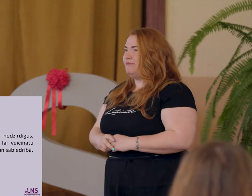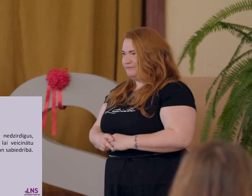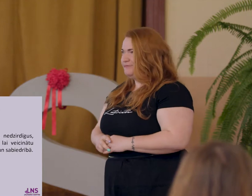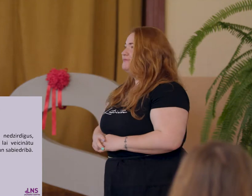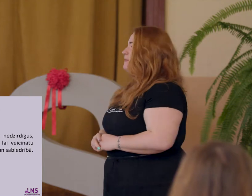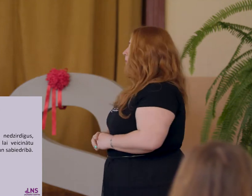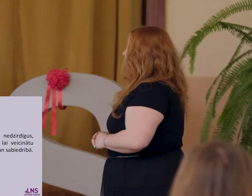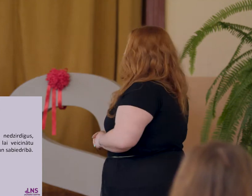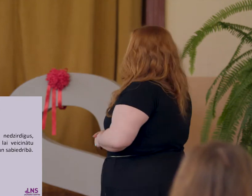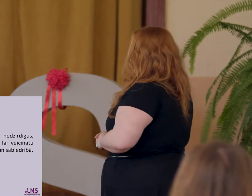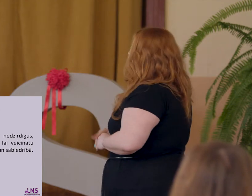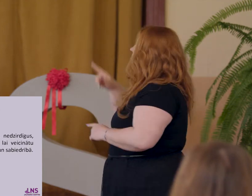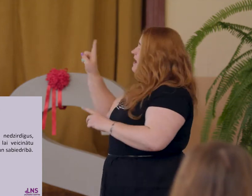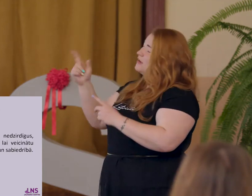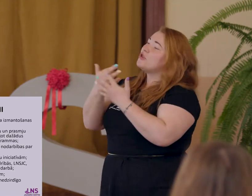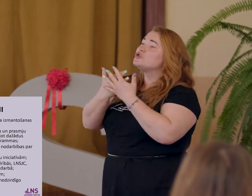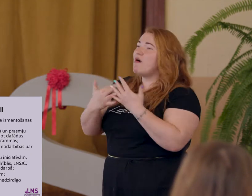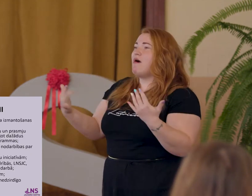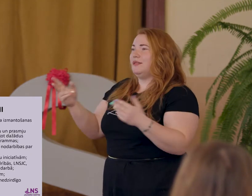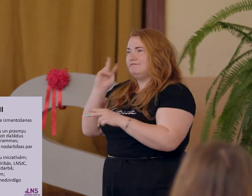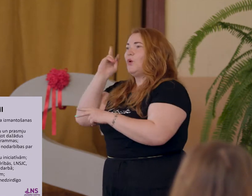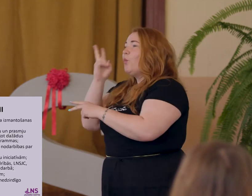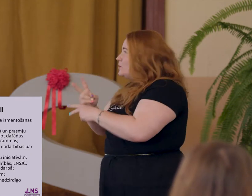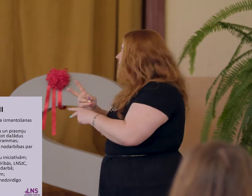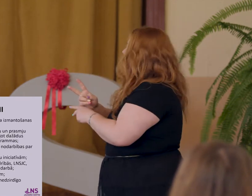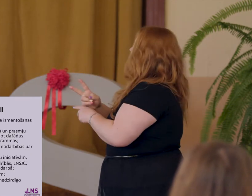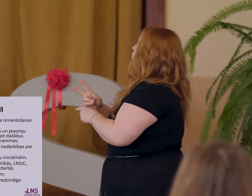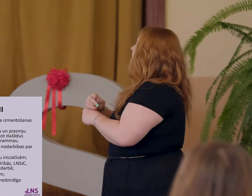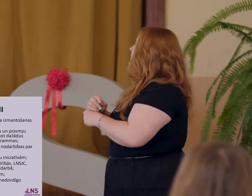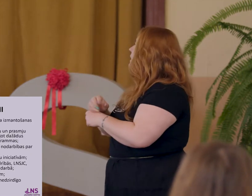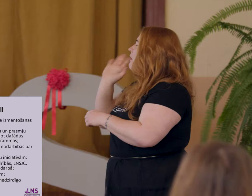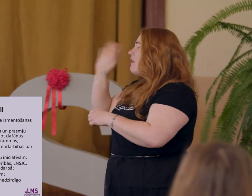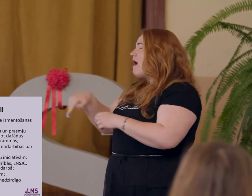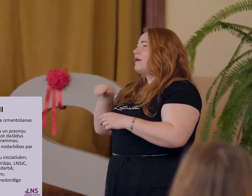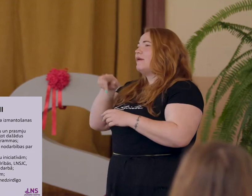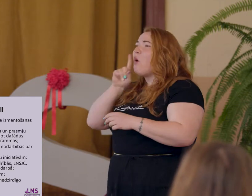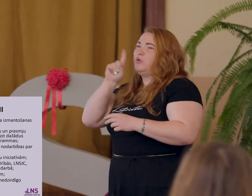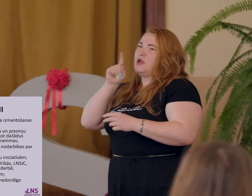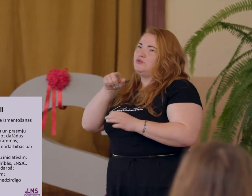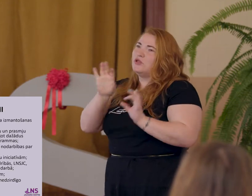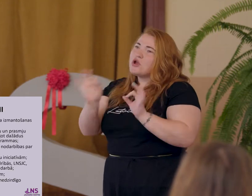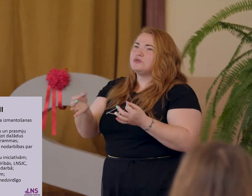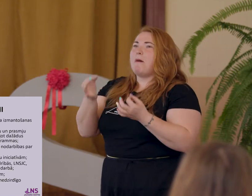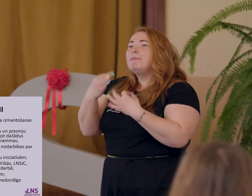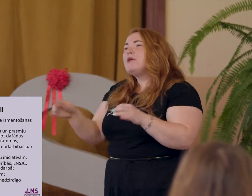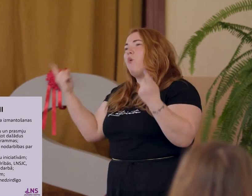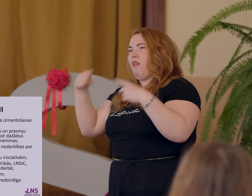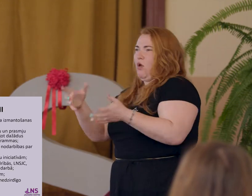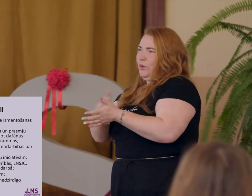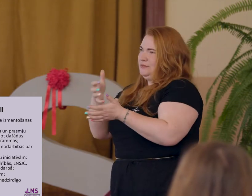un sabiedrībā. Un mums ir dažādi arī uzdevumi. Protams, jauniešiem,